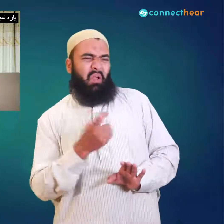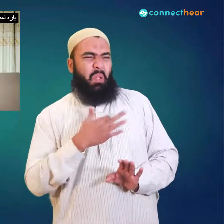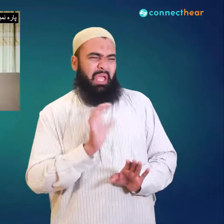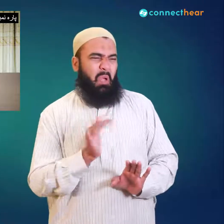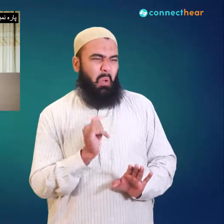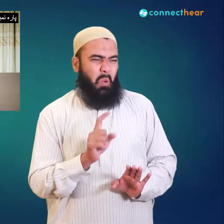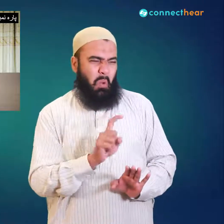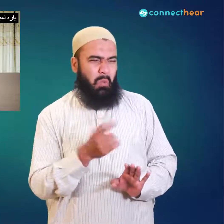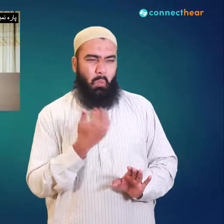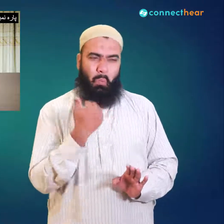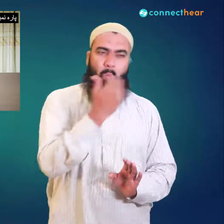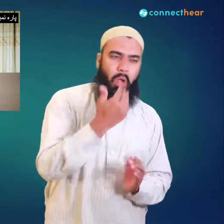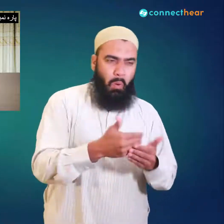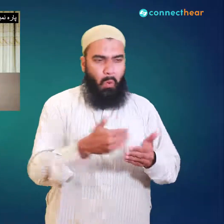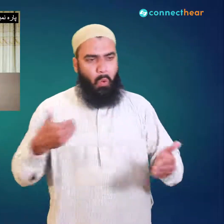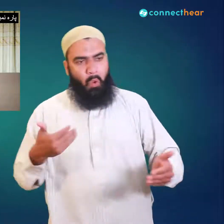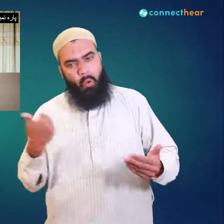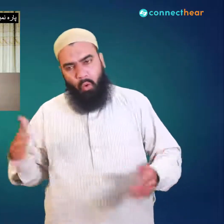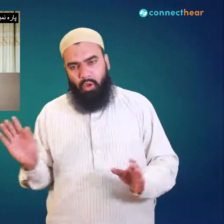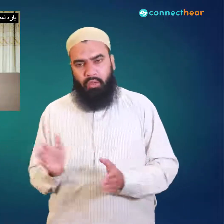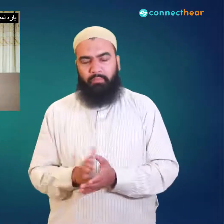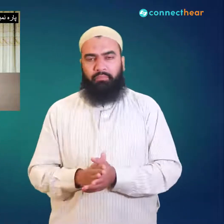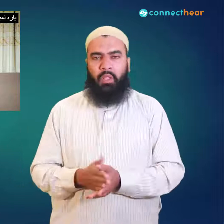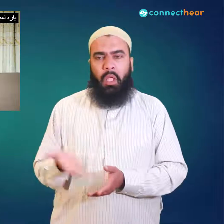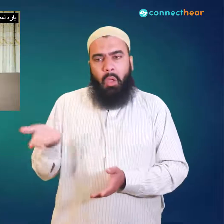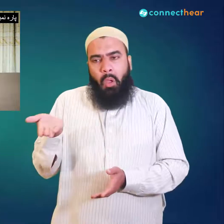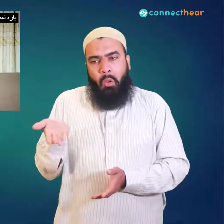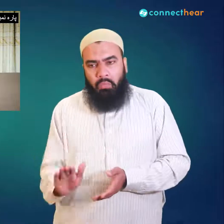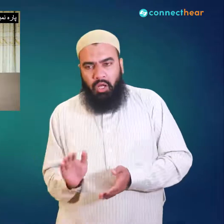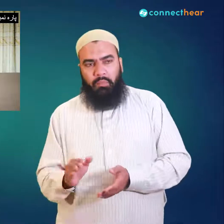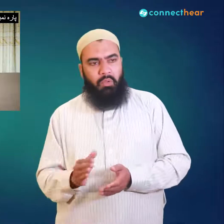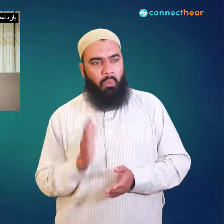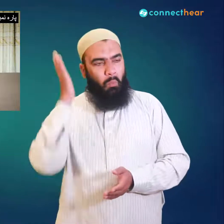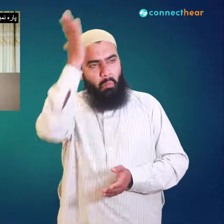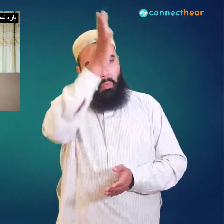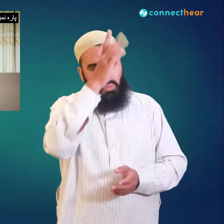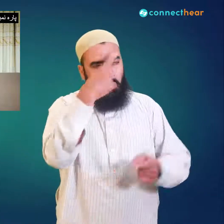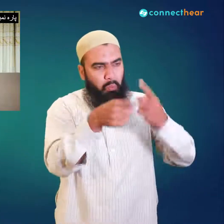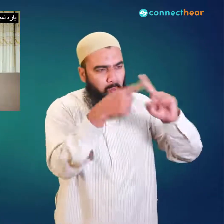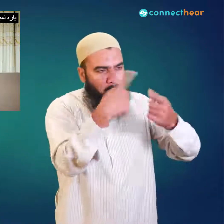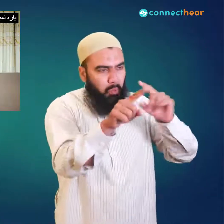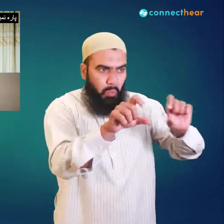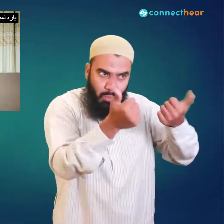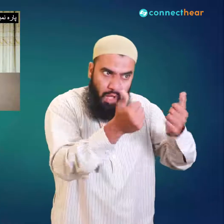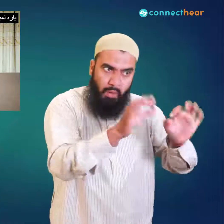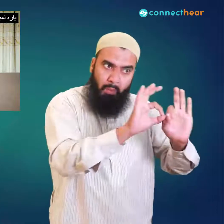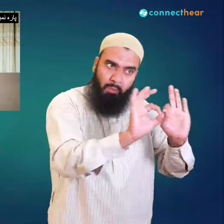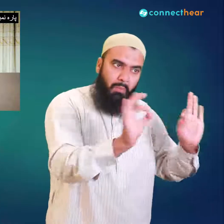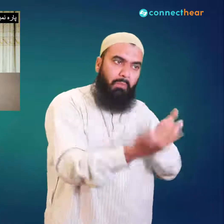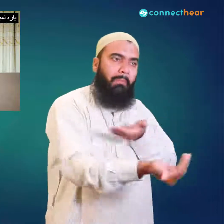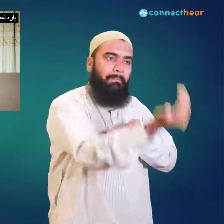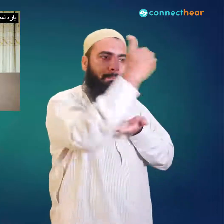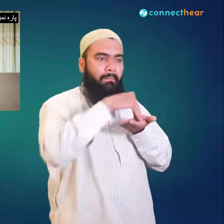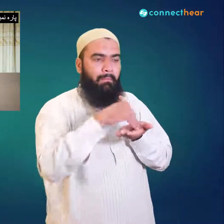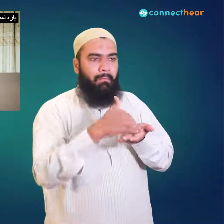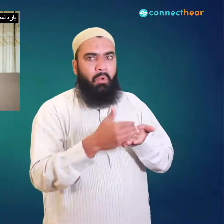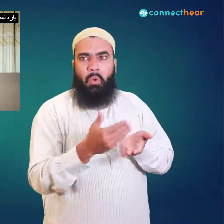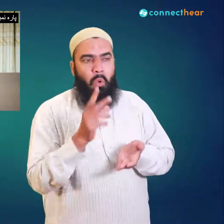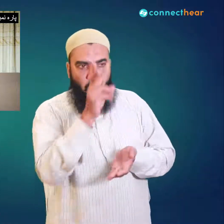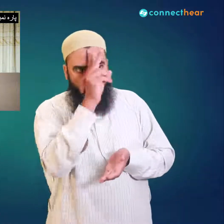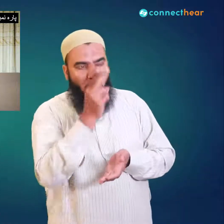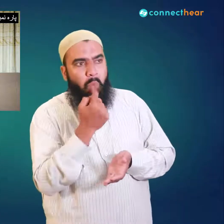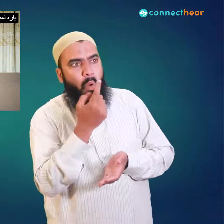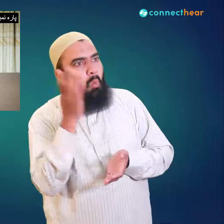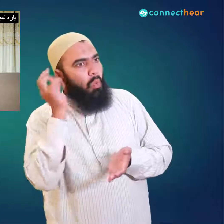تھا، واپسی پر یہ آپ صلی اللہ علیہ وسلم کے سامنے آئے اور اپنے جھوٹے عذر پیش کرنے